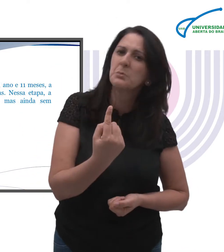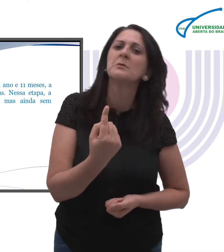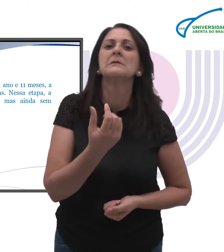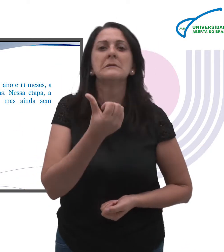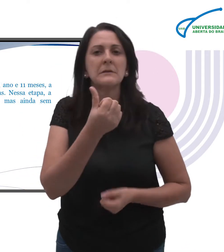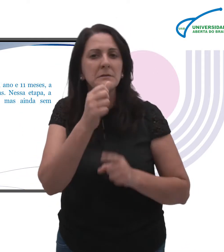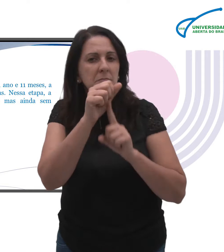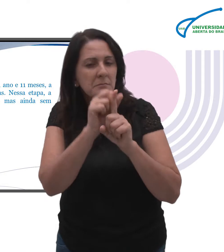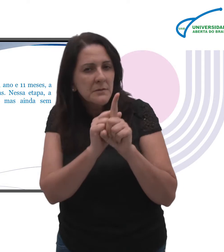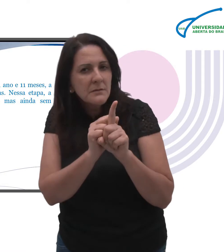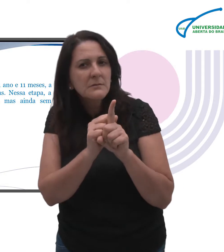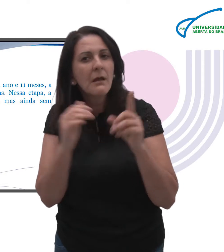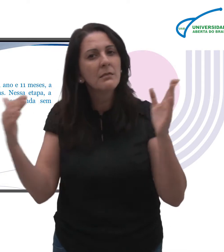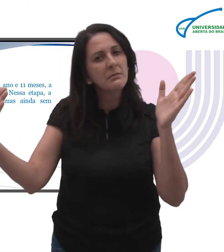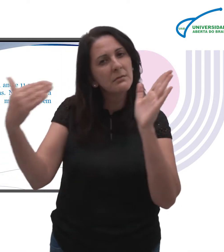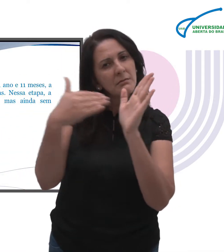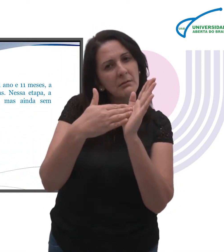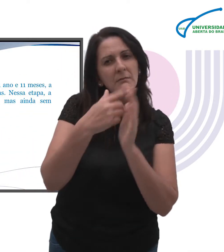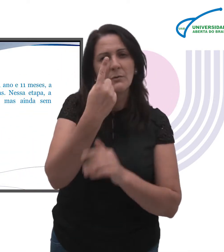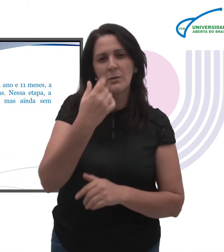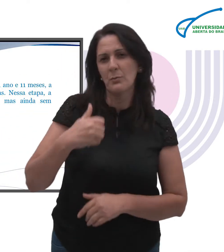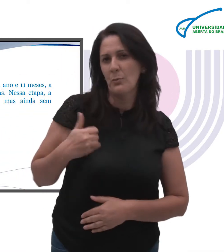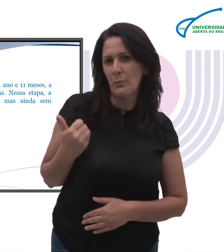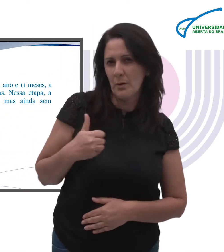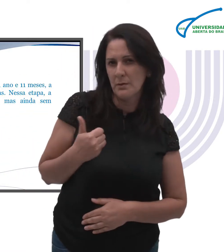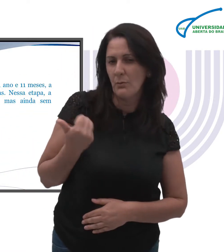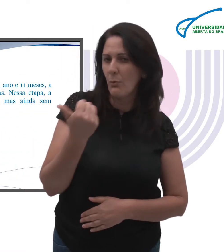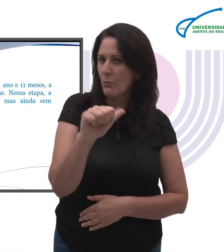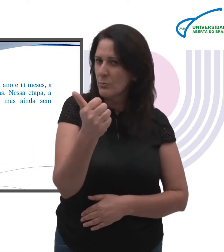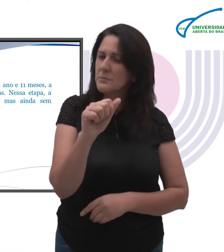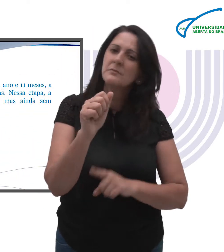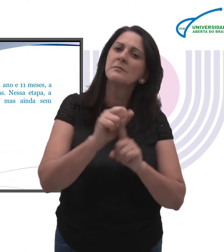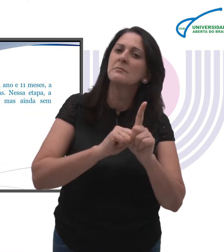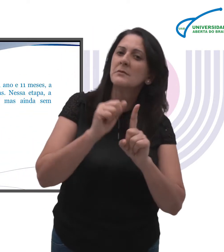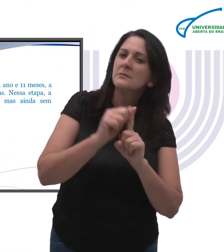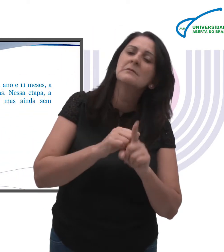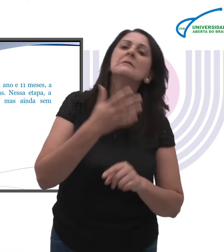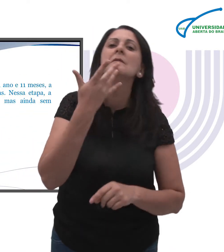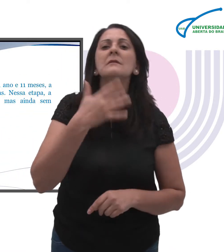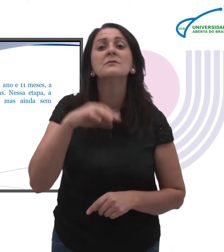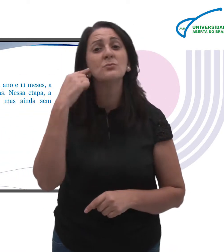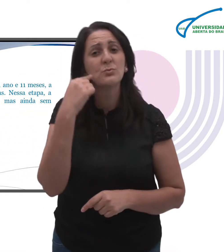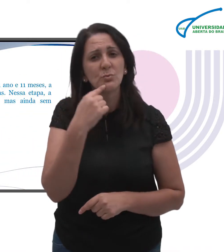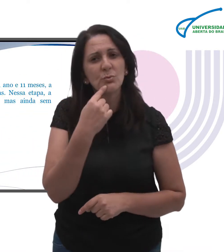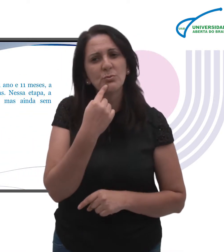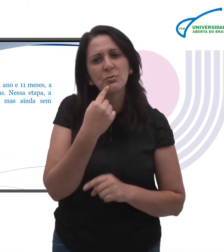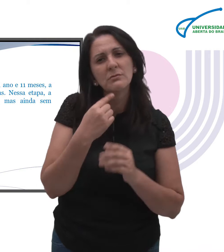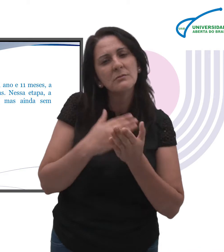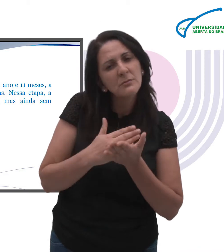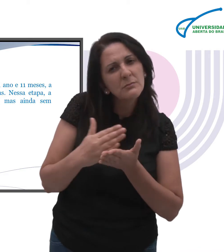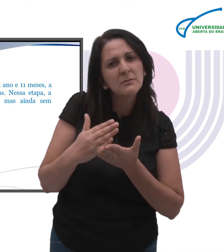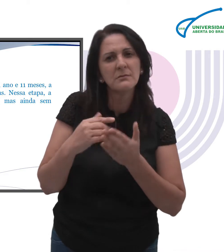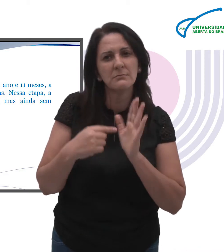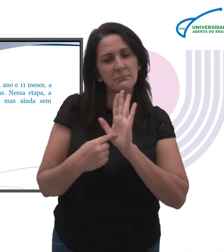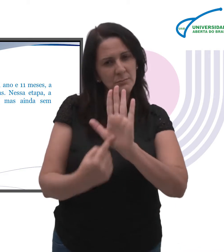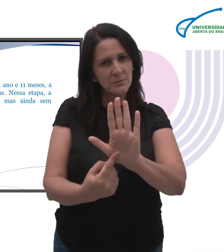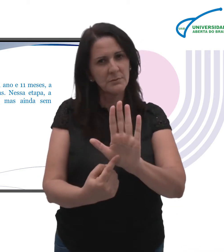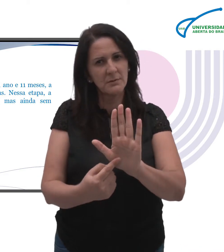Com cerca de 1 ano e 6 meses até mais ou menos 1 ano e 11 meses, a criança surda